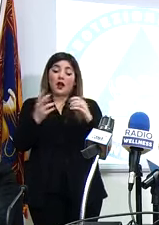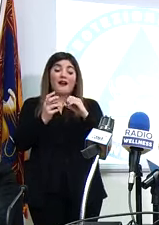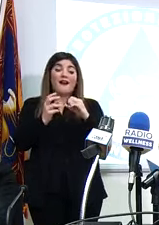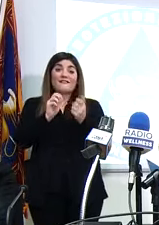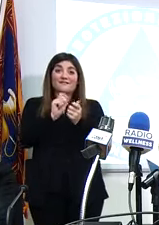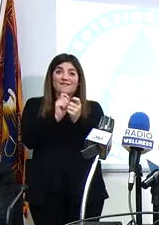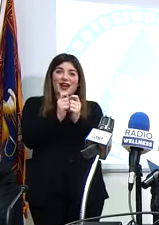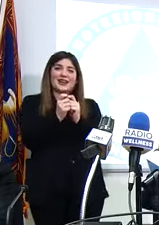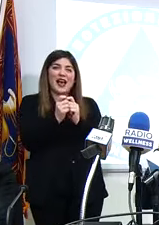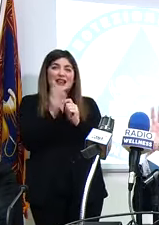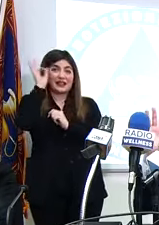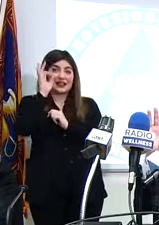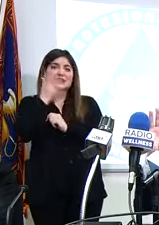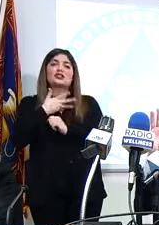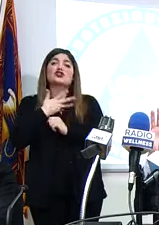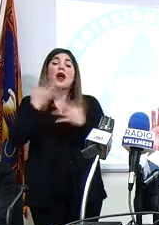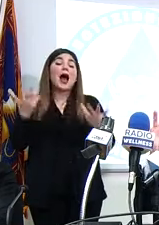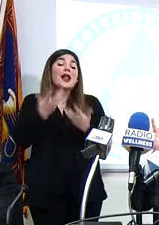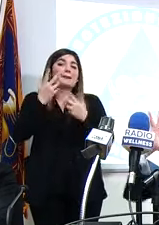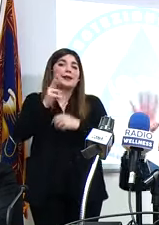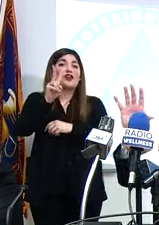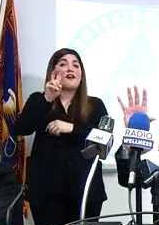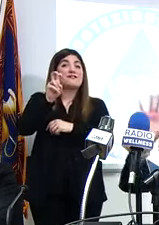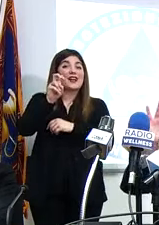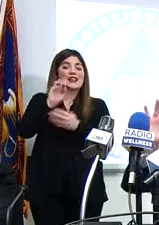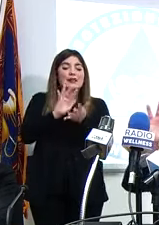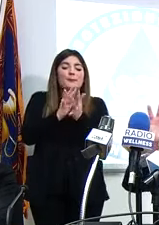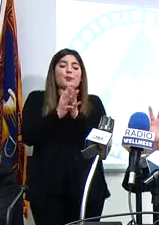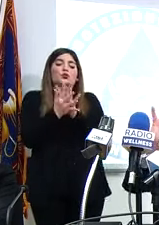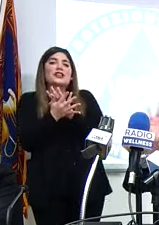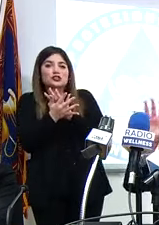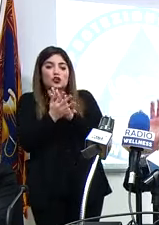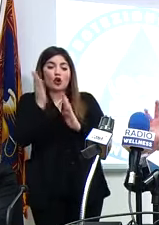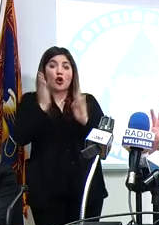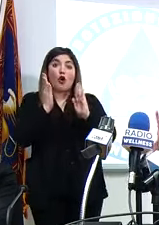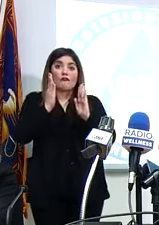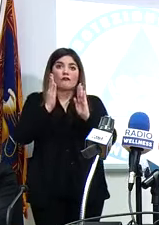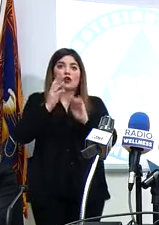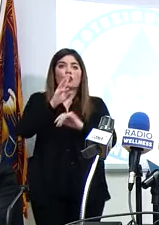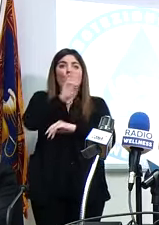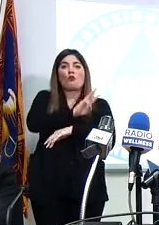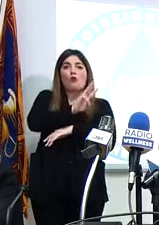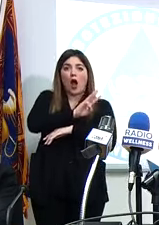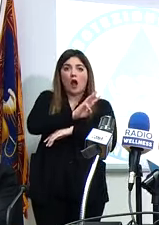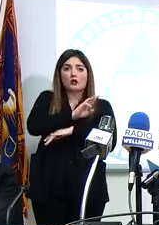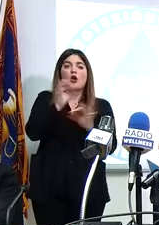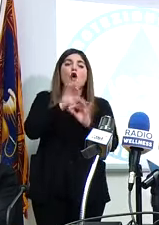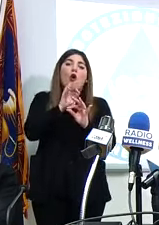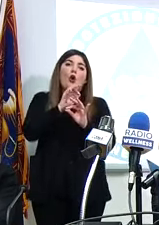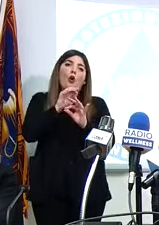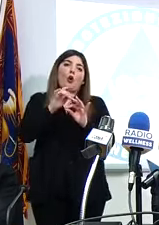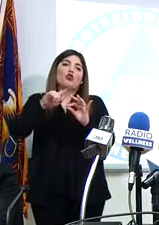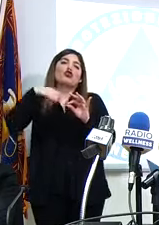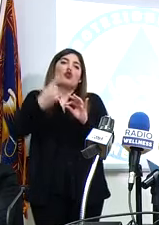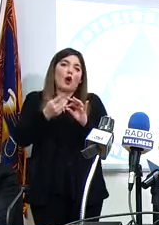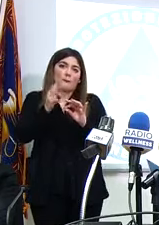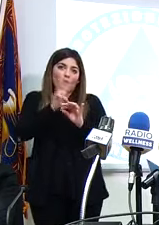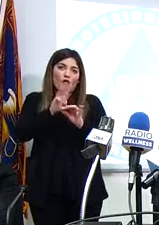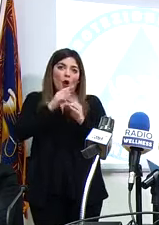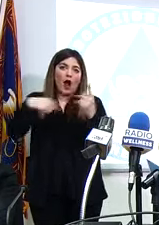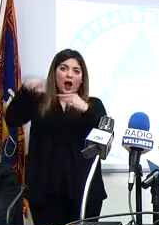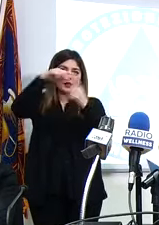ha almeno 20 mutazioni su tutto il genoma rispetto al prototipo di Wuhan e a quello che circolava poi dopo Wuhan. E ne